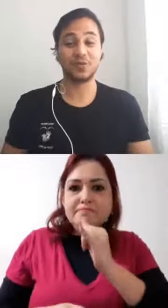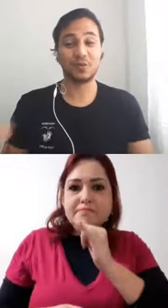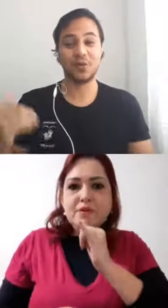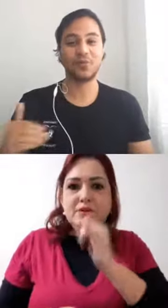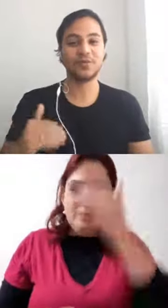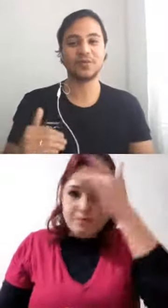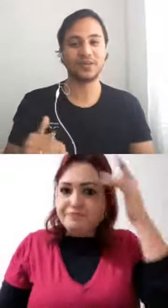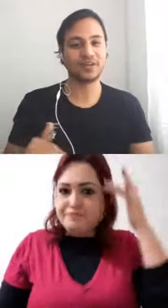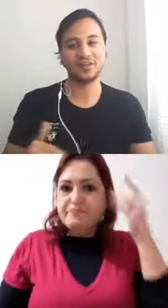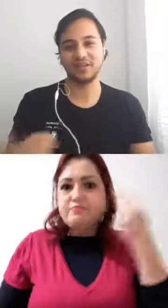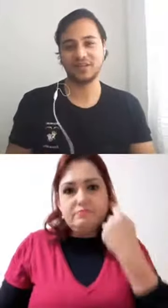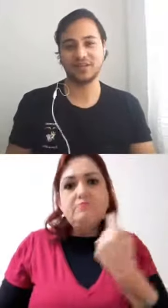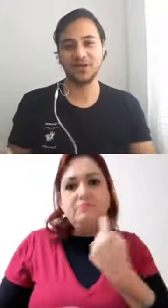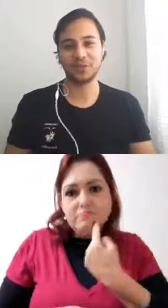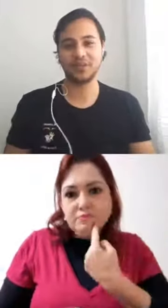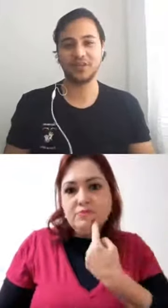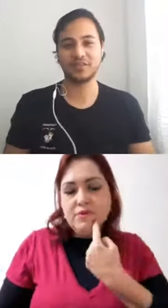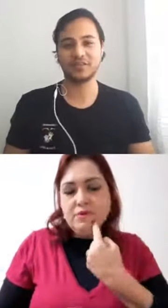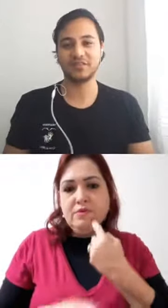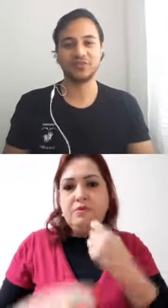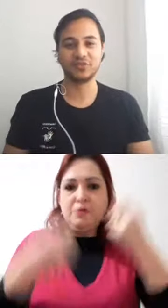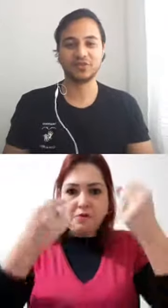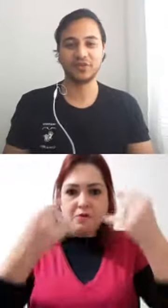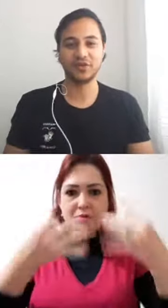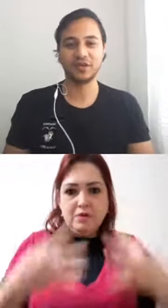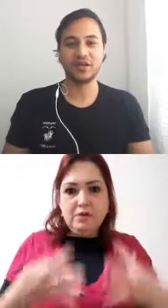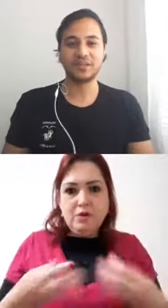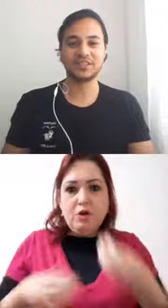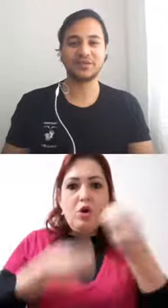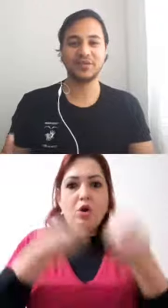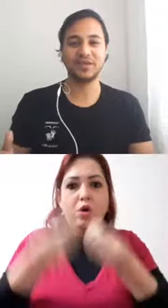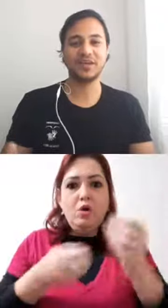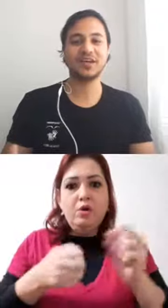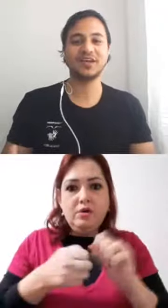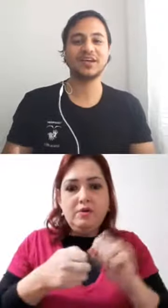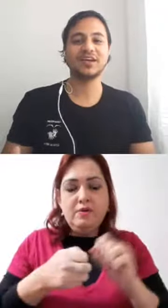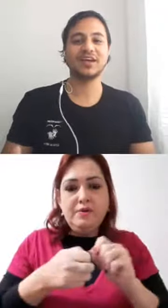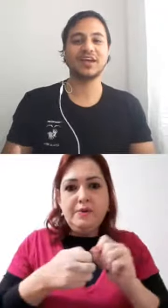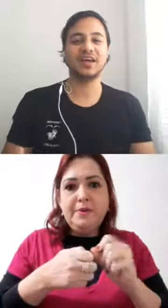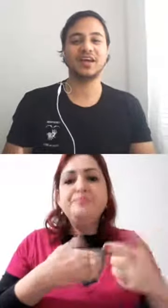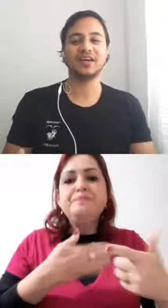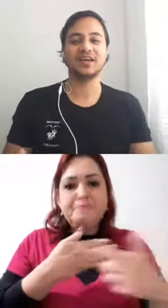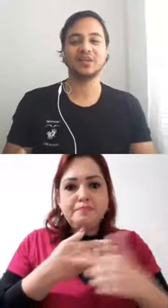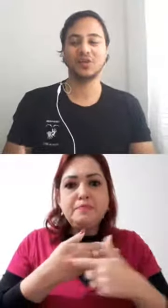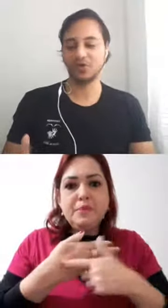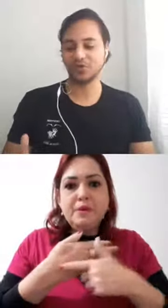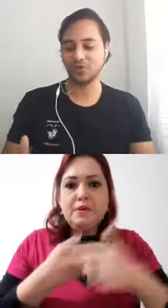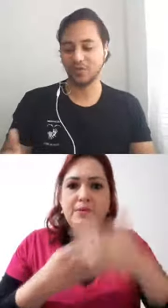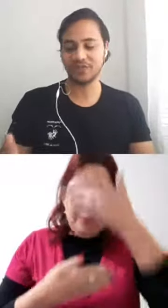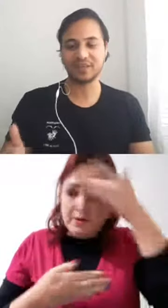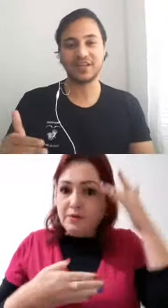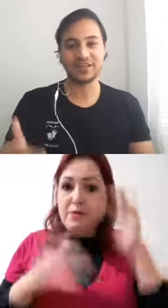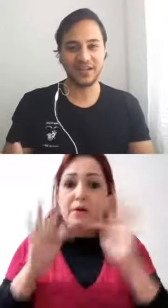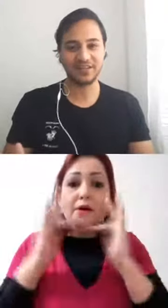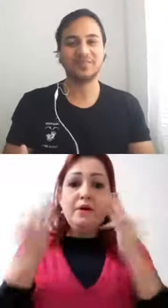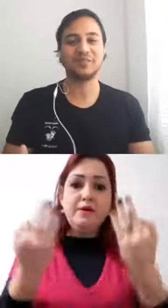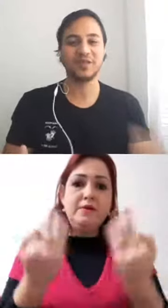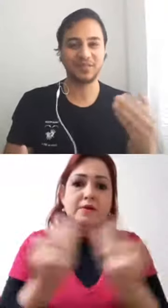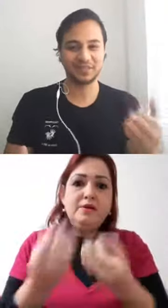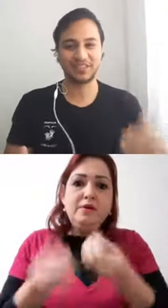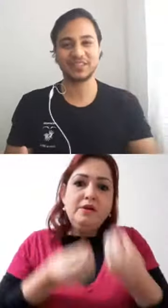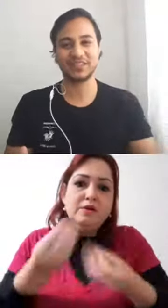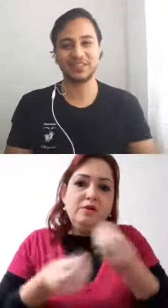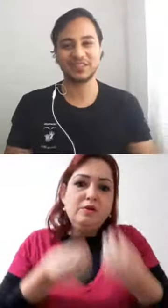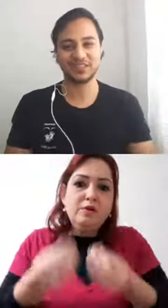Um papel muito importante, é lógico, né? Sendo surdo ou não, mas a família, logo no começo aceitar, Também